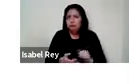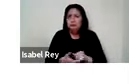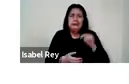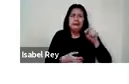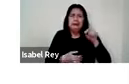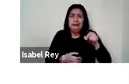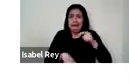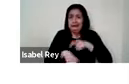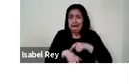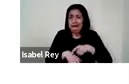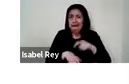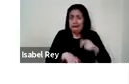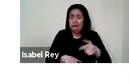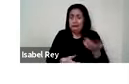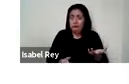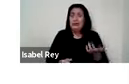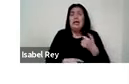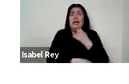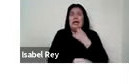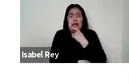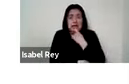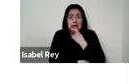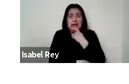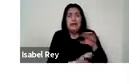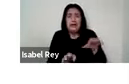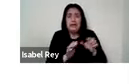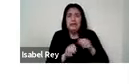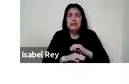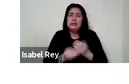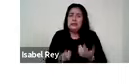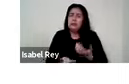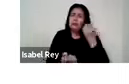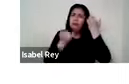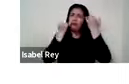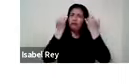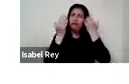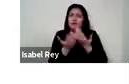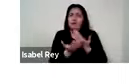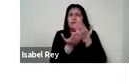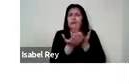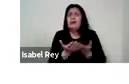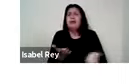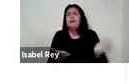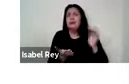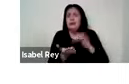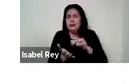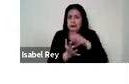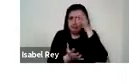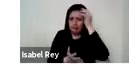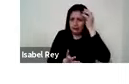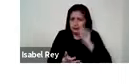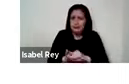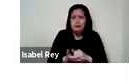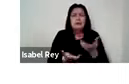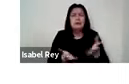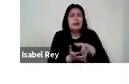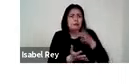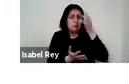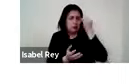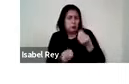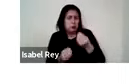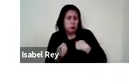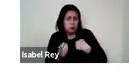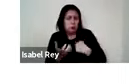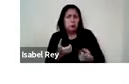Este tiempo me ha tocado pues hacer un planteamiento para poder aprender. La estrategia para poder aprender y con el cual